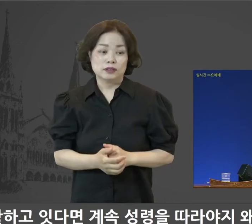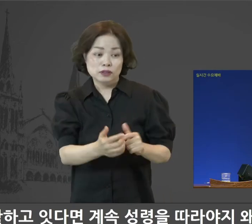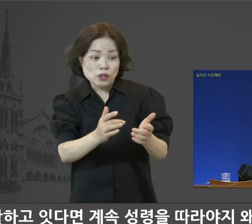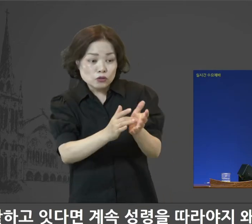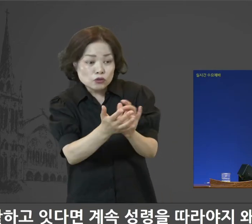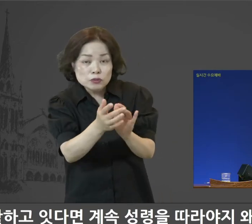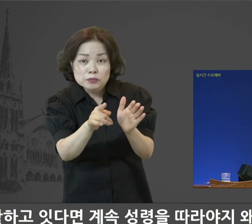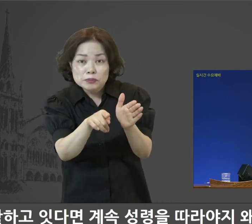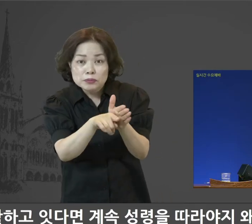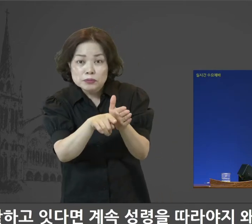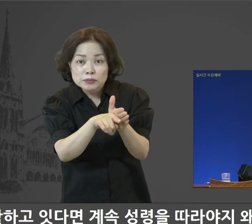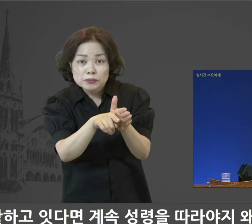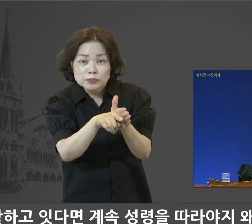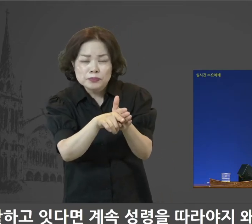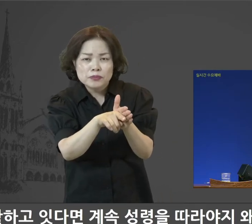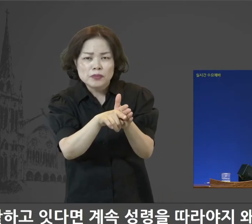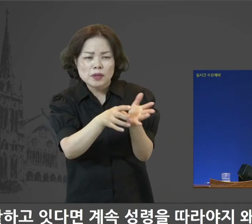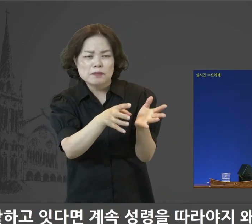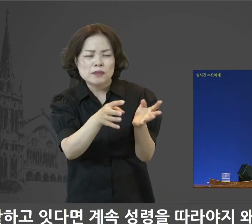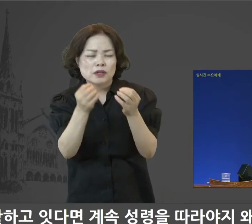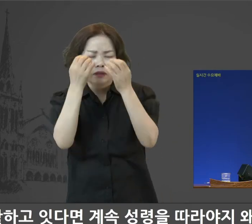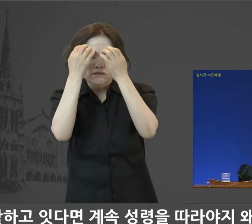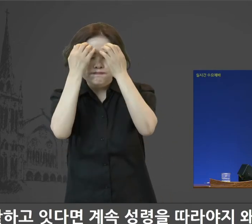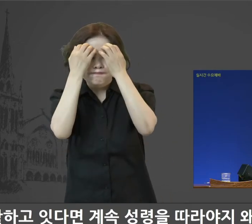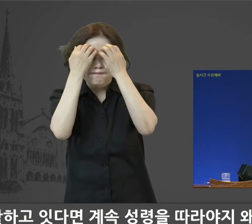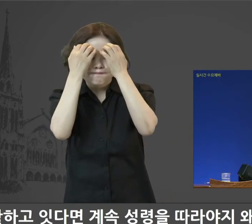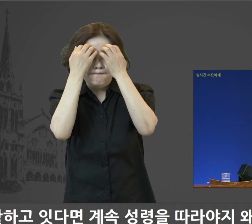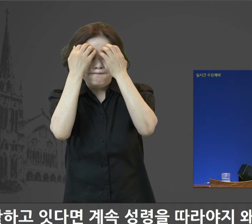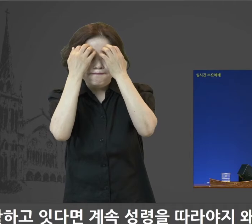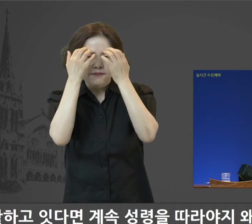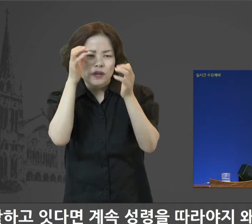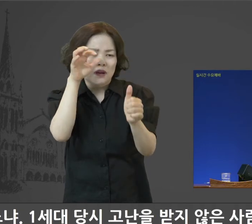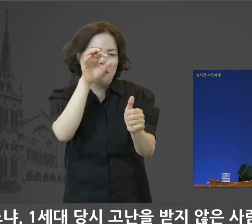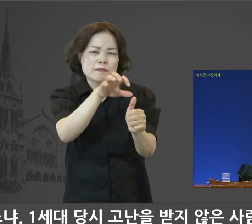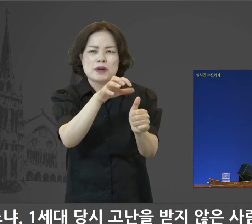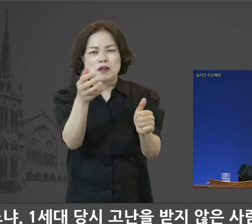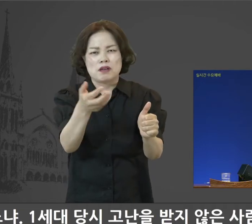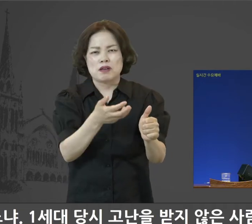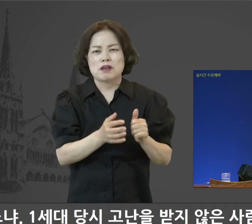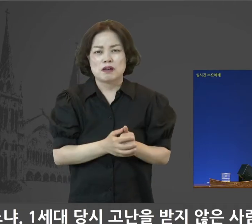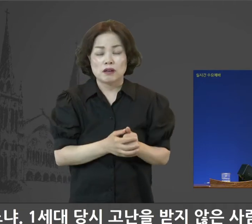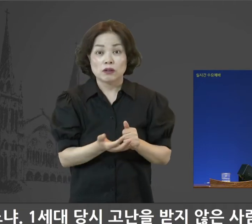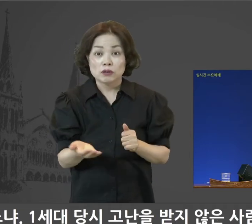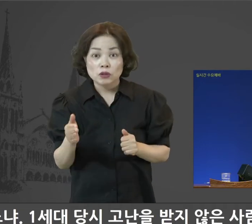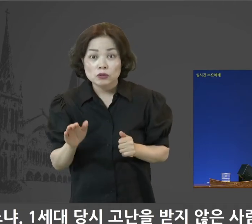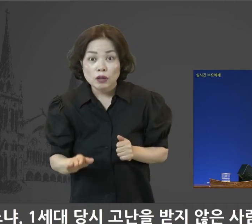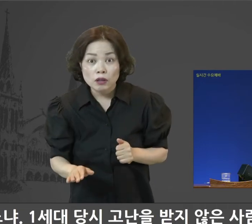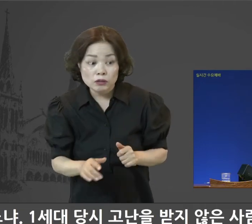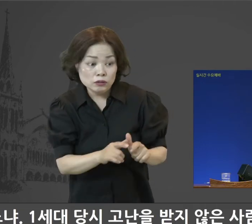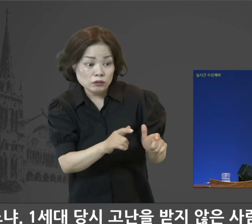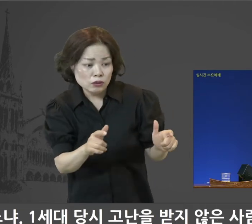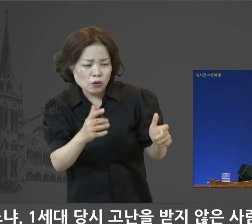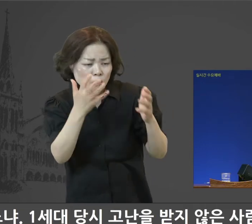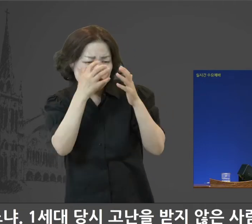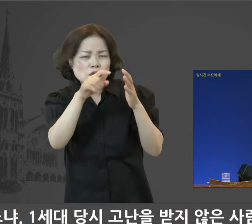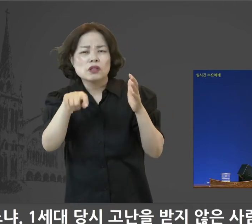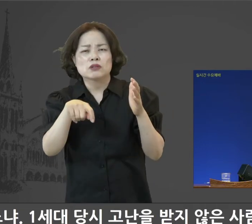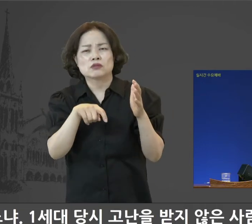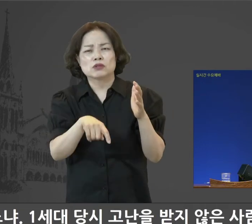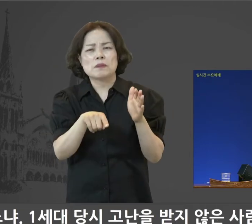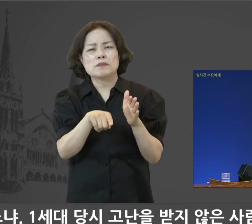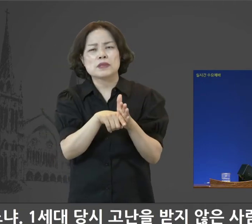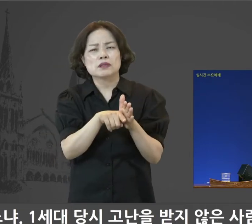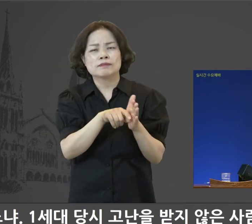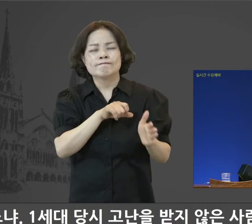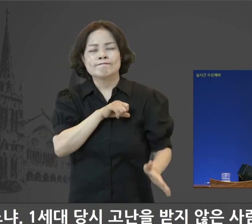예수님 믿으면서 많은 고난과 괴로움과 박해를 받았습니다. 그런데 그들이 고난 속에 이렇게